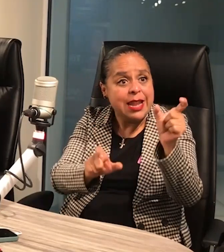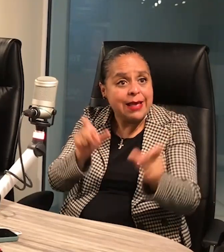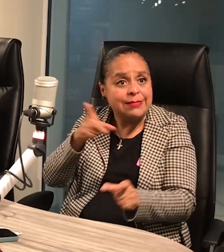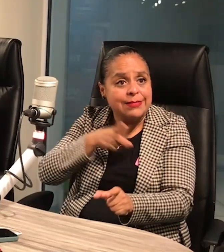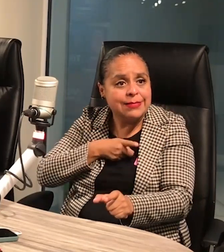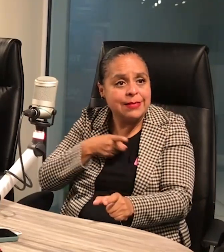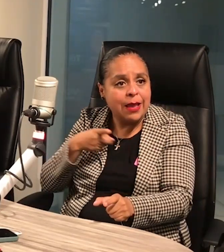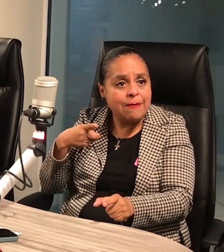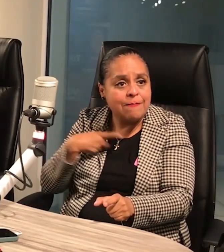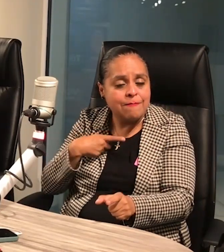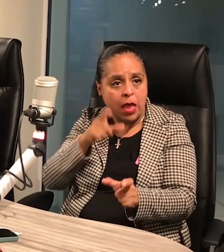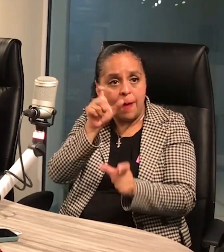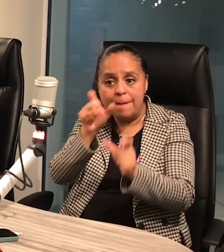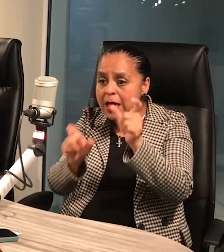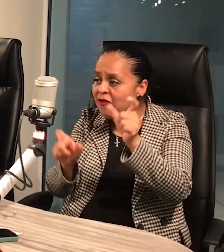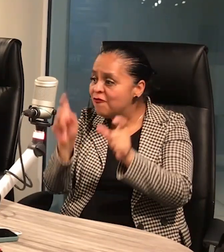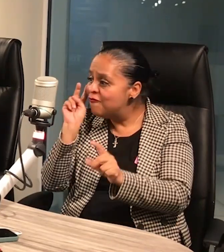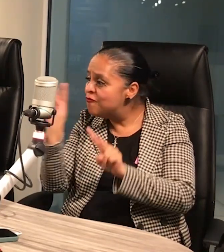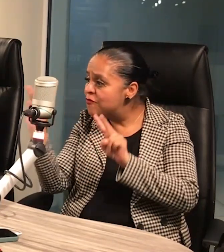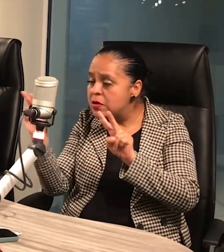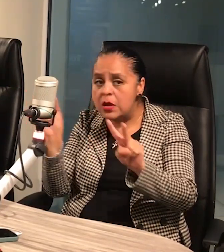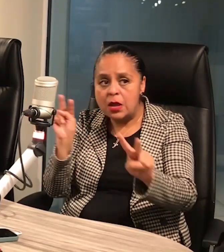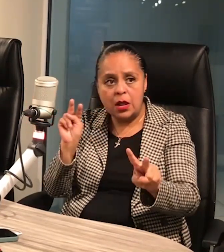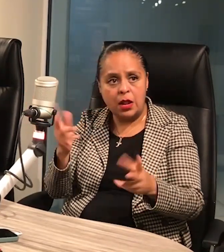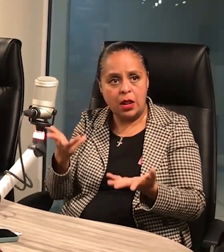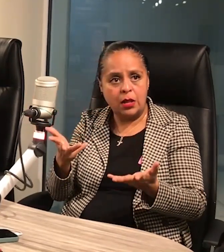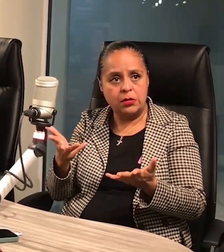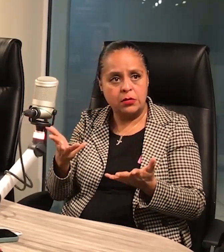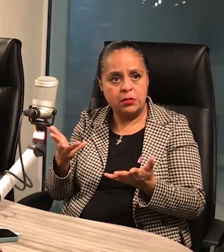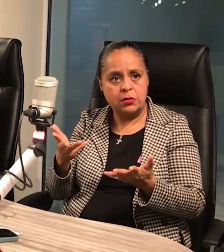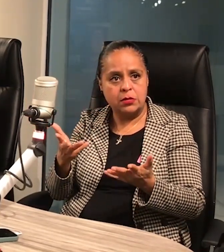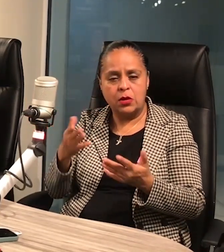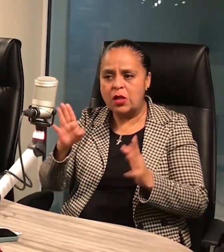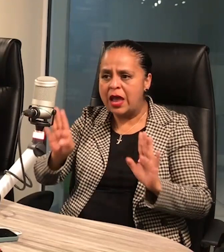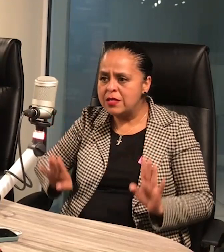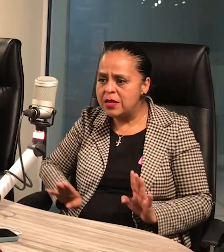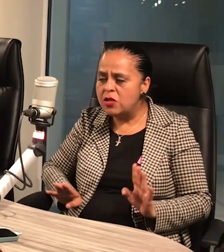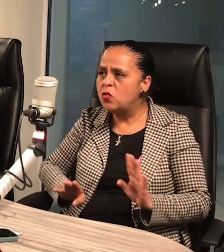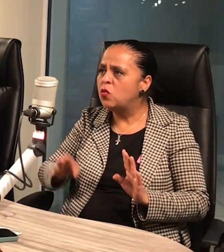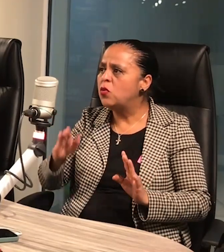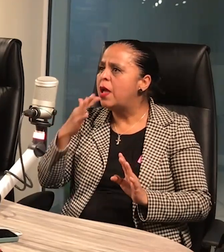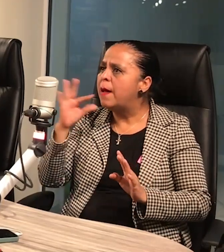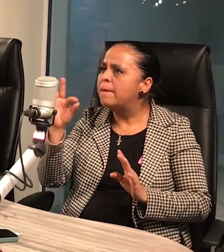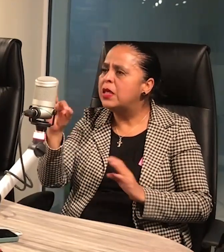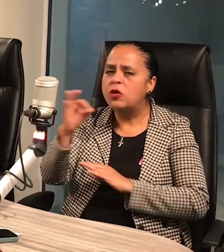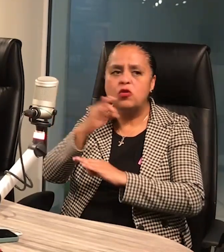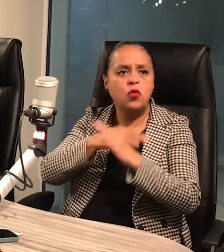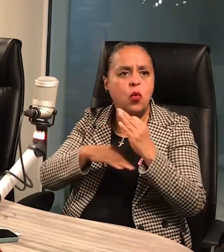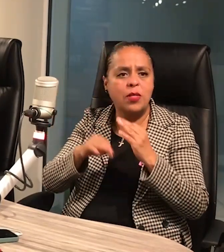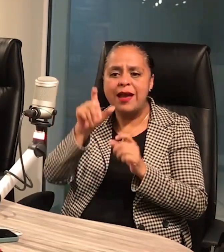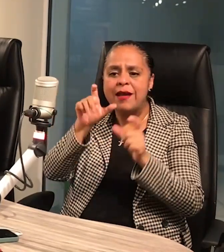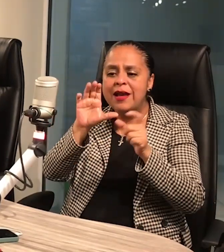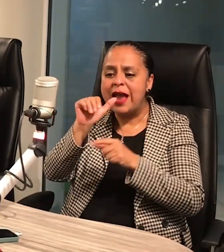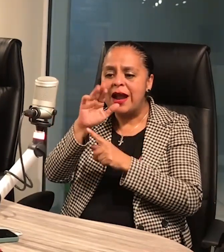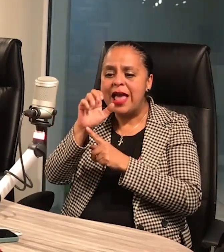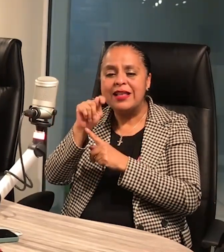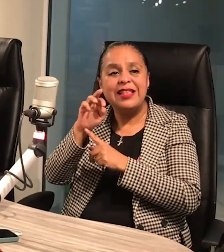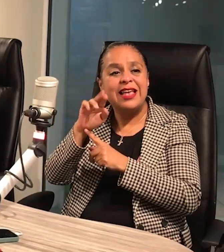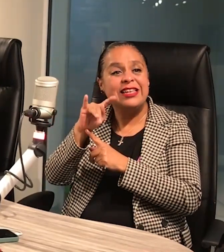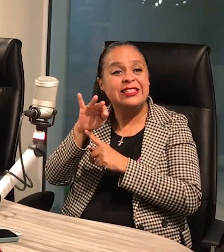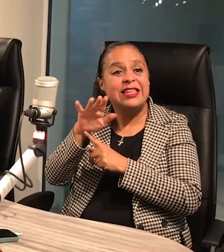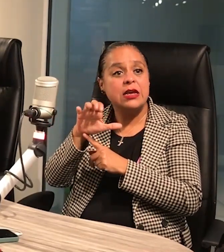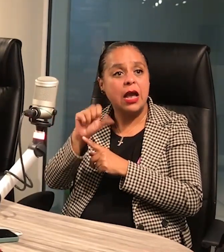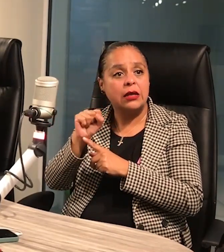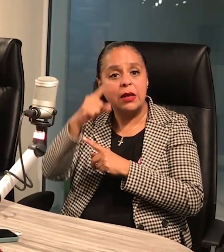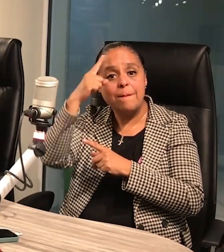hay, y tomar en cuenta las competencias, las aptitudes, las habilidades, las características que se toman pues